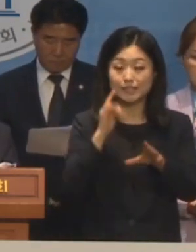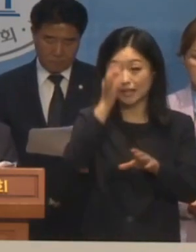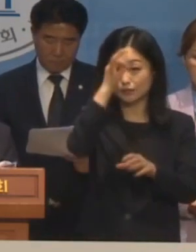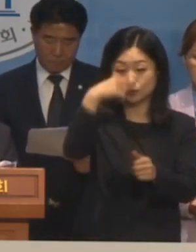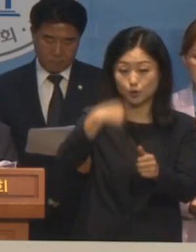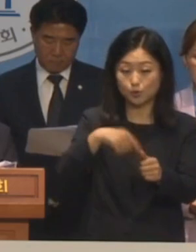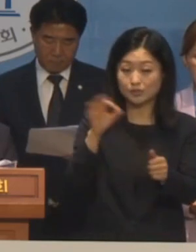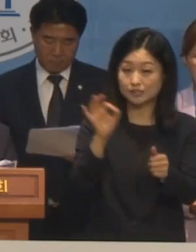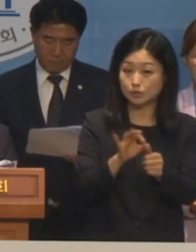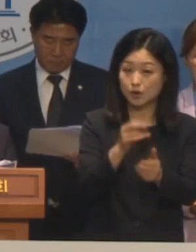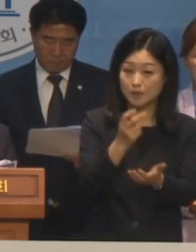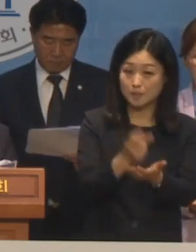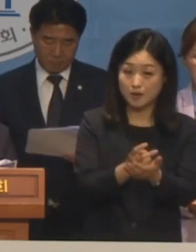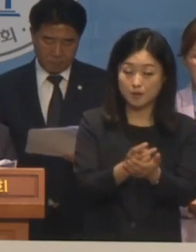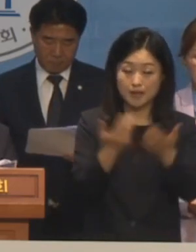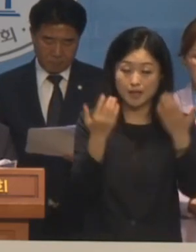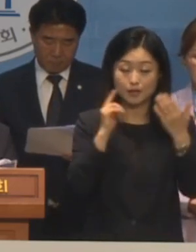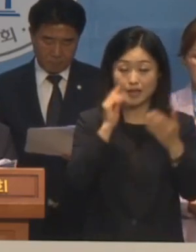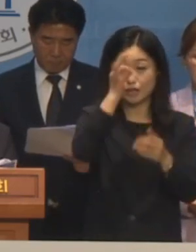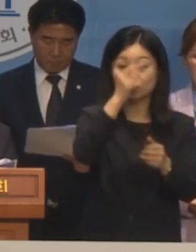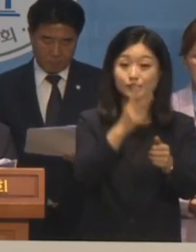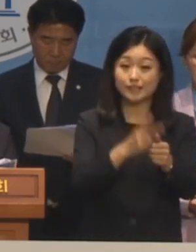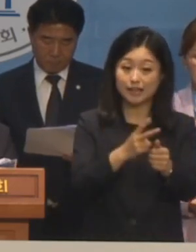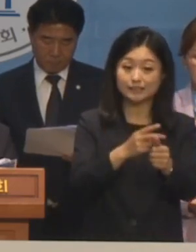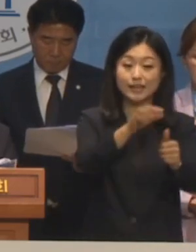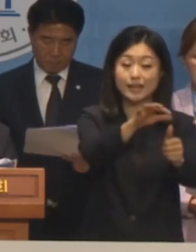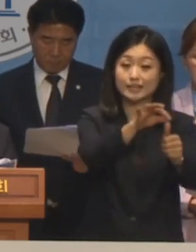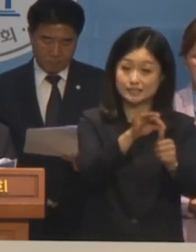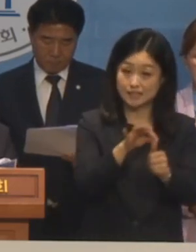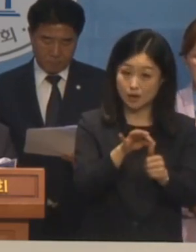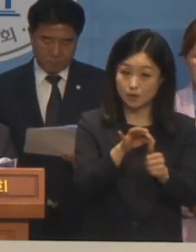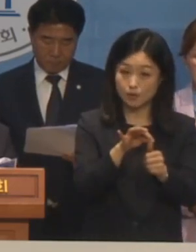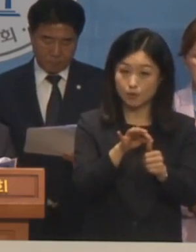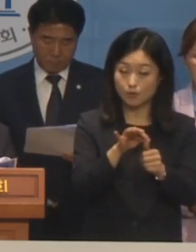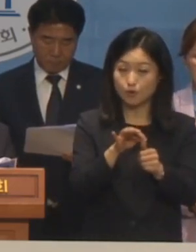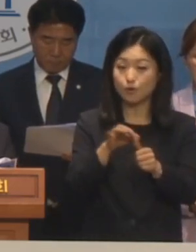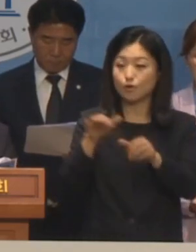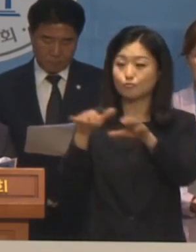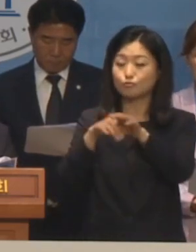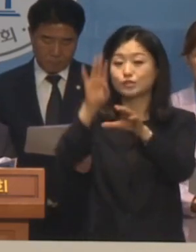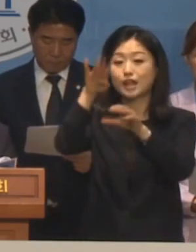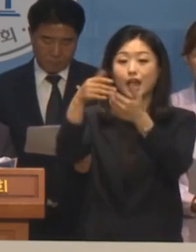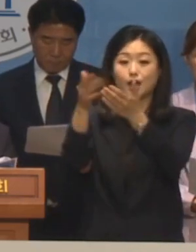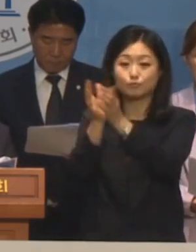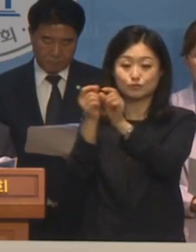문화예술교육지원법은 학교 예술 강사의 채용을 문화체육관광부 산하